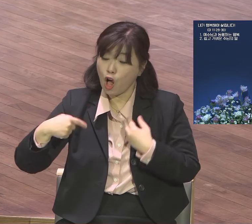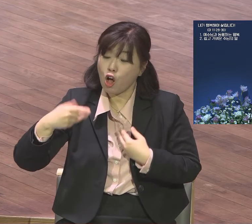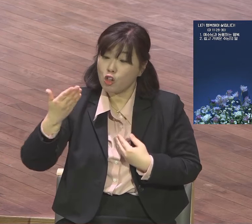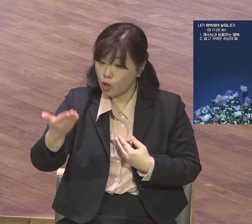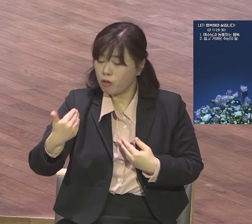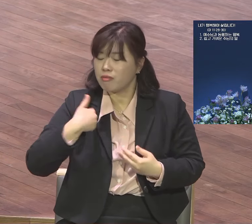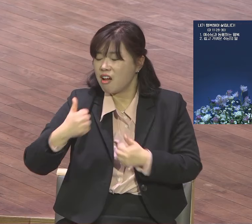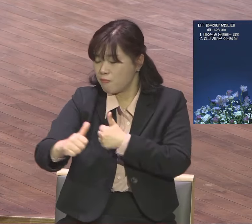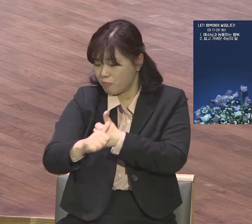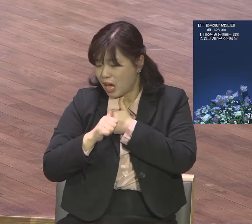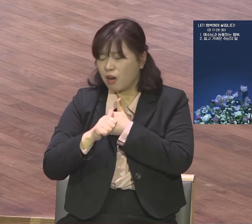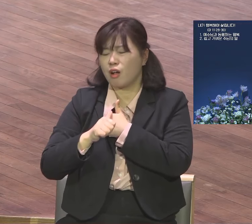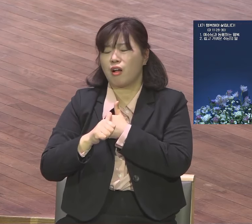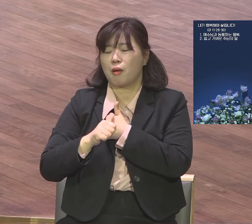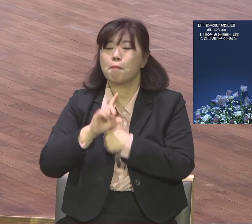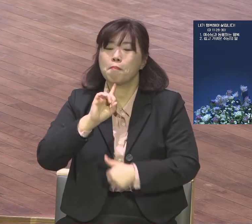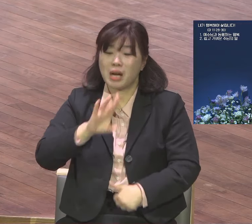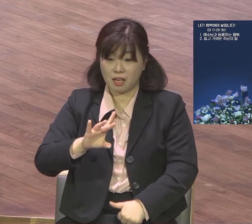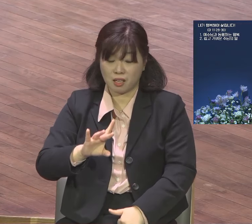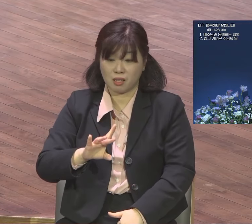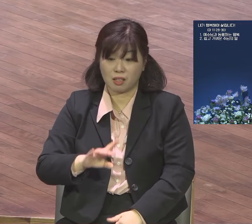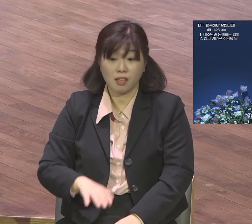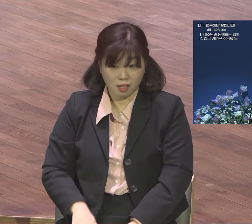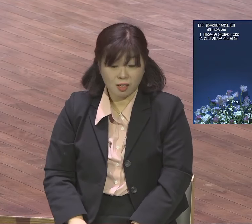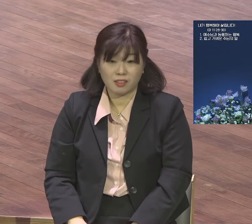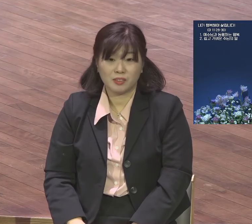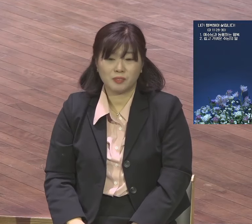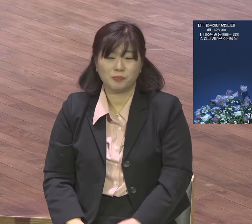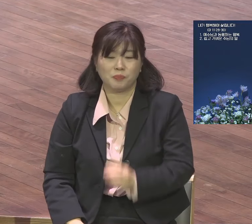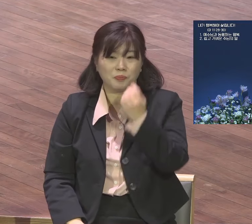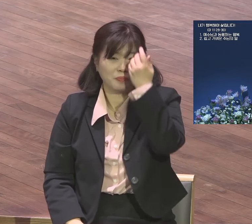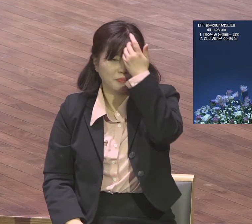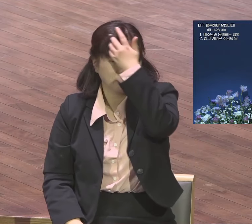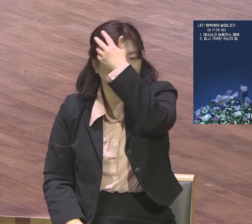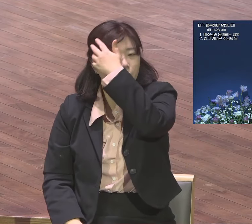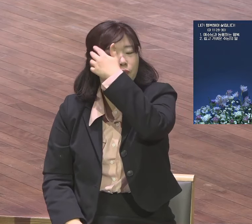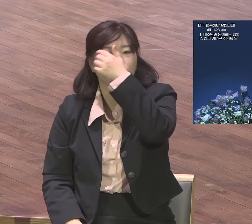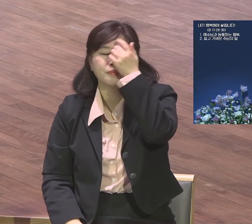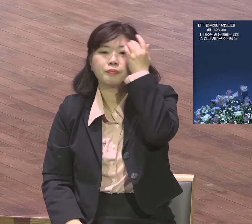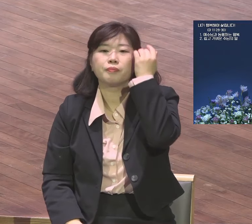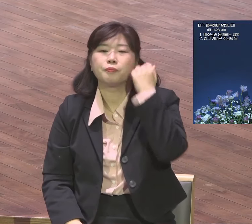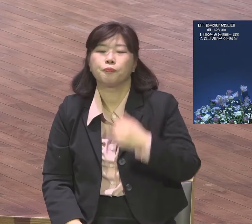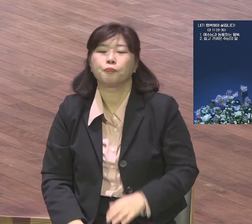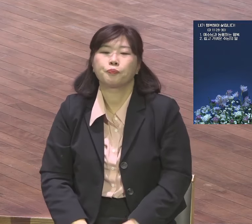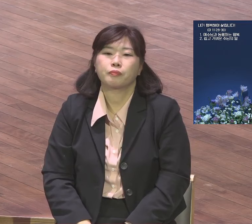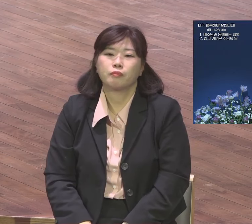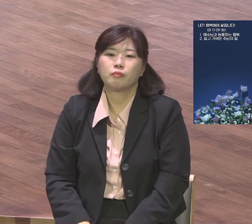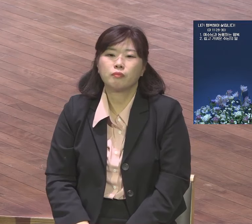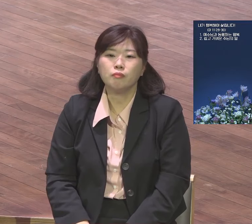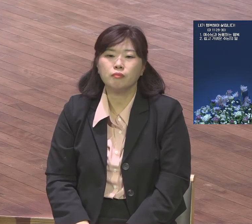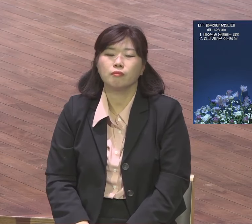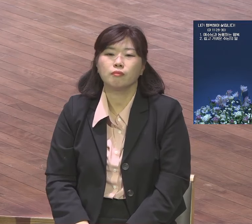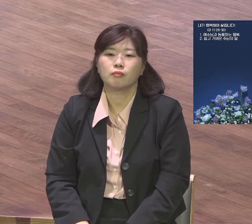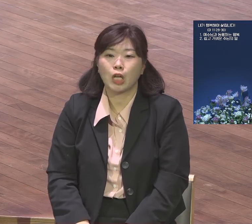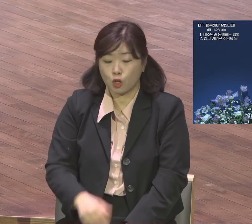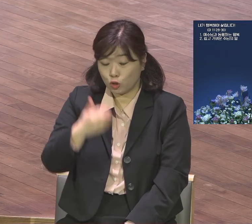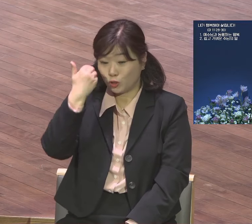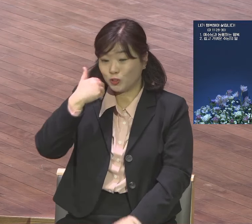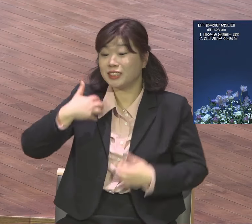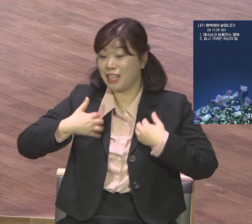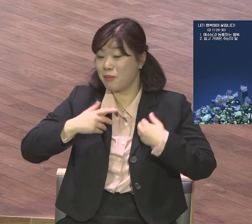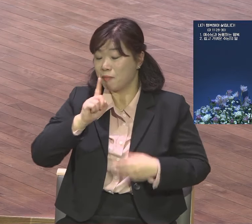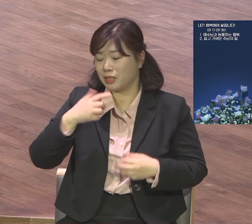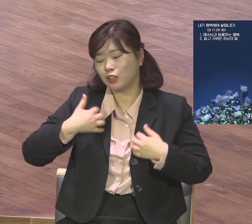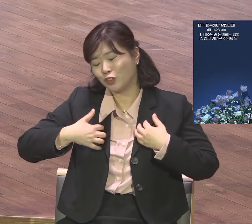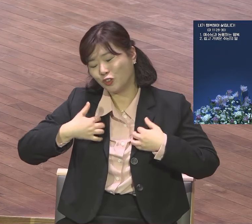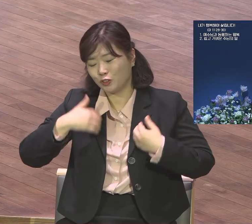함께 해변을 걷고 있는 꿈이었습니다. 하늘 저편에 자신이 걸어온 인생이 주마등처럼 지나가고